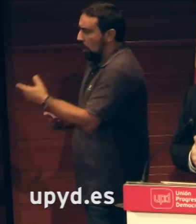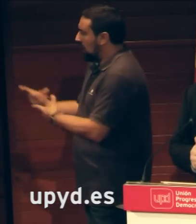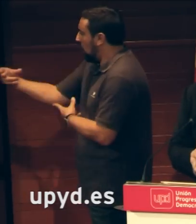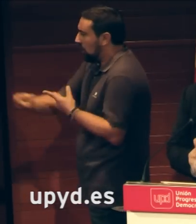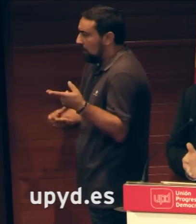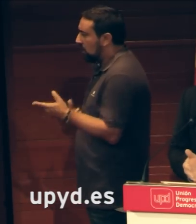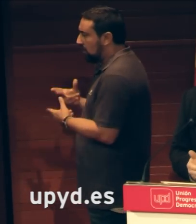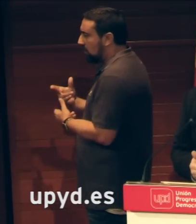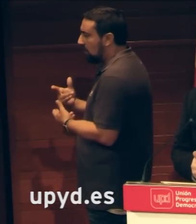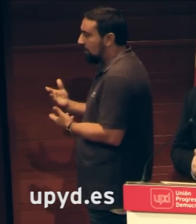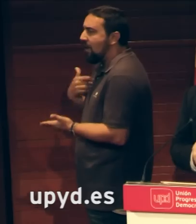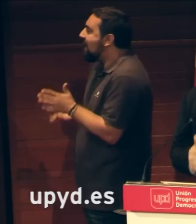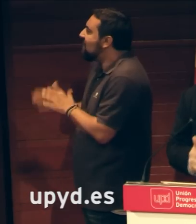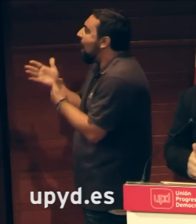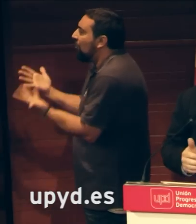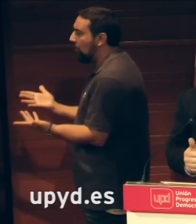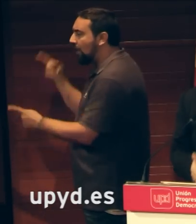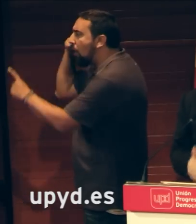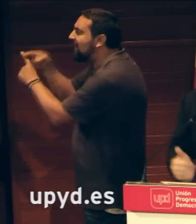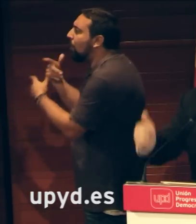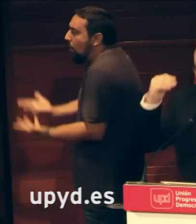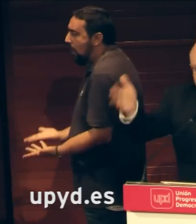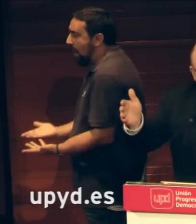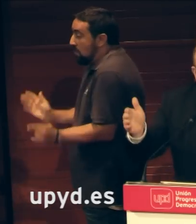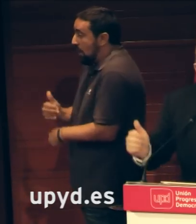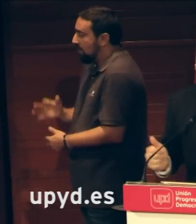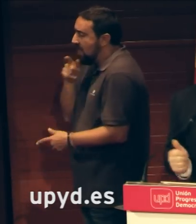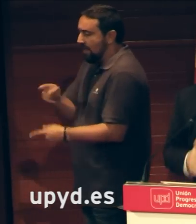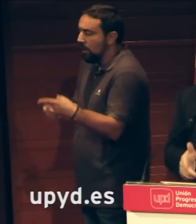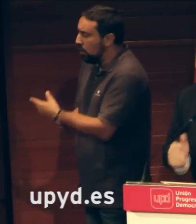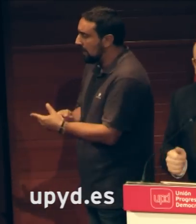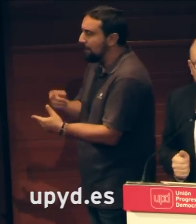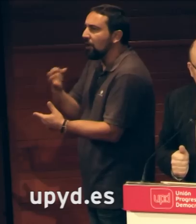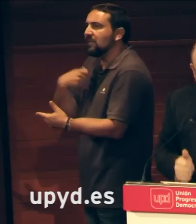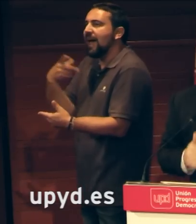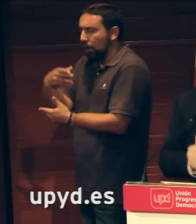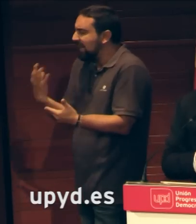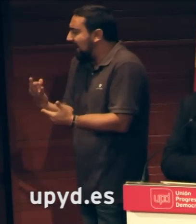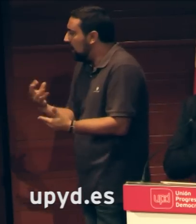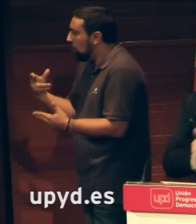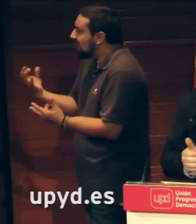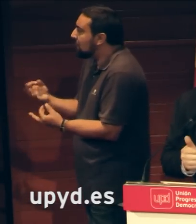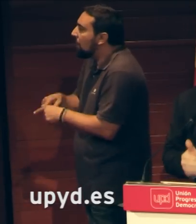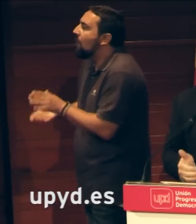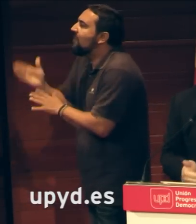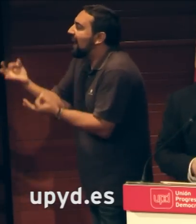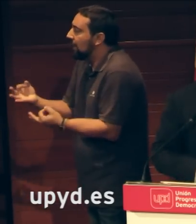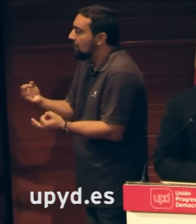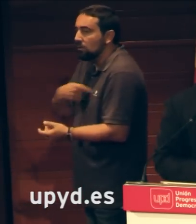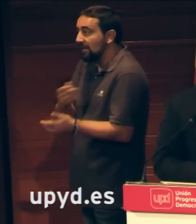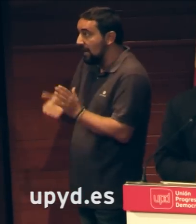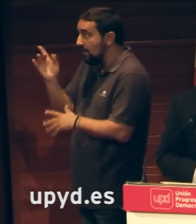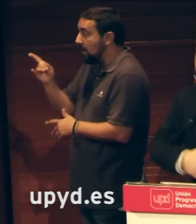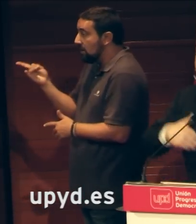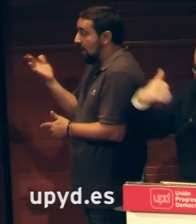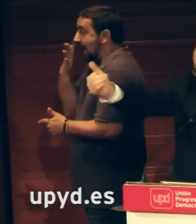Dice, pero ¿sabe usted dónde queremos ir? Bueno, es que hay que recortar ya, pero ¿sabe usted dónde queremos ir? Bueno, es que hay que recortar. Digo, ¿usted dónde quiere ir? ¿A Francia? Pues no,